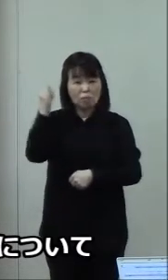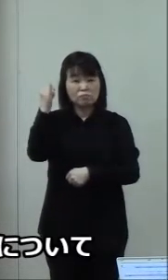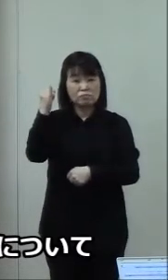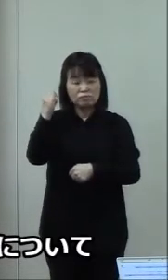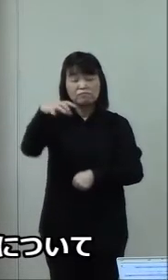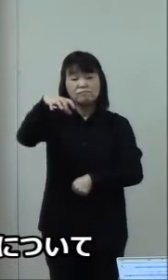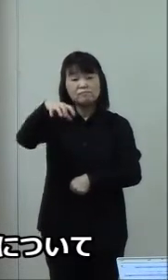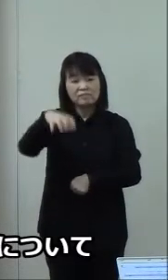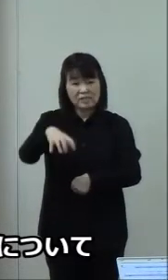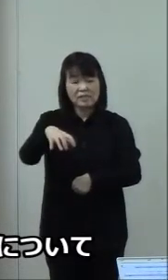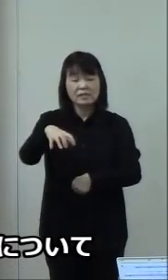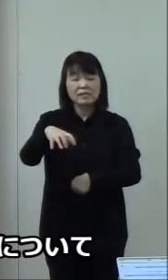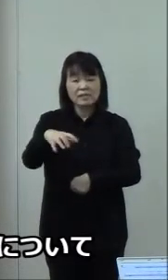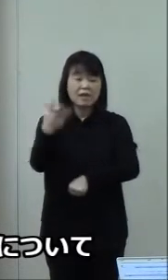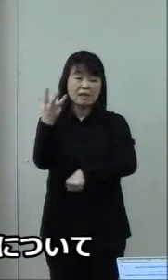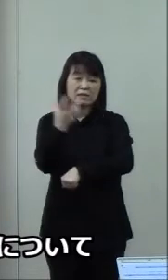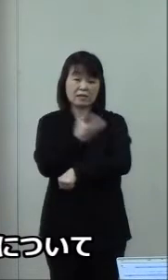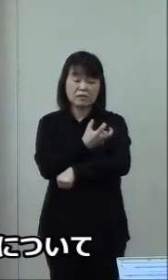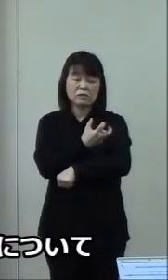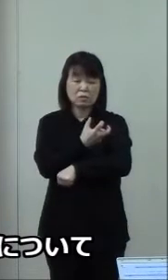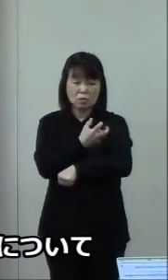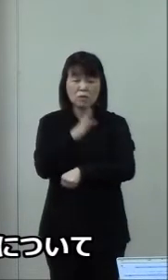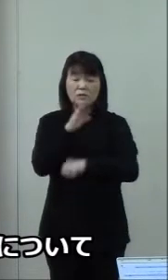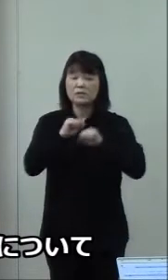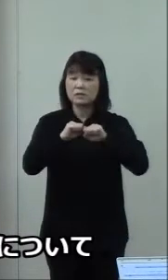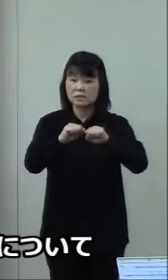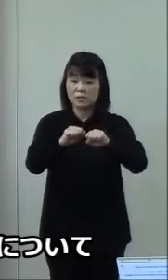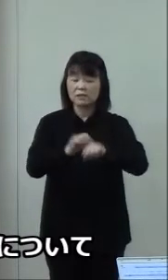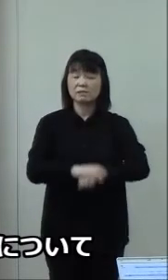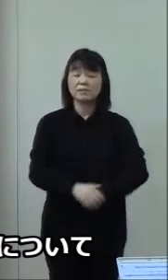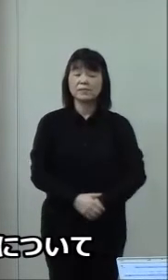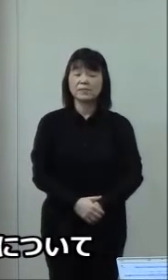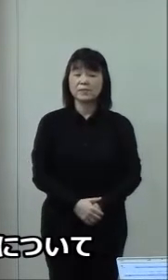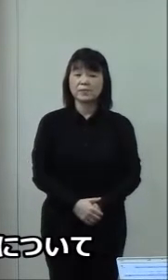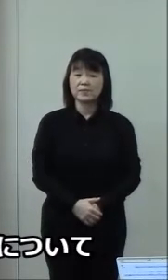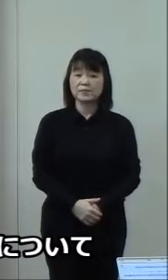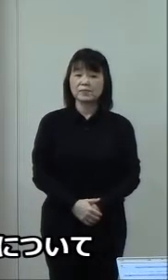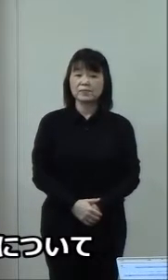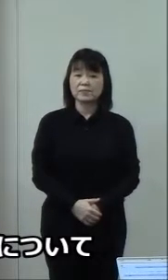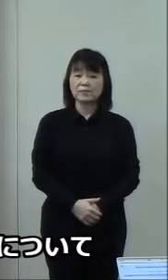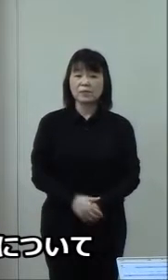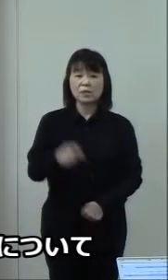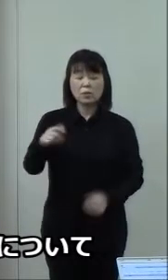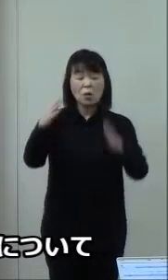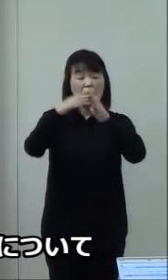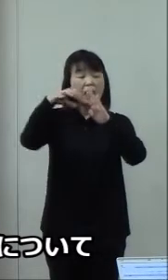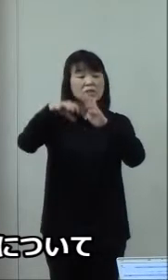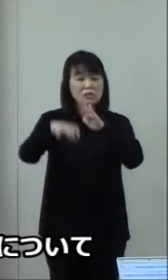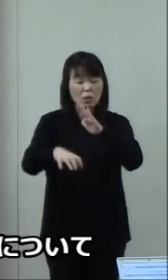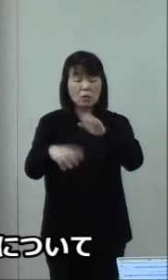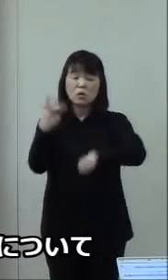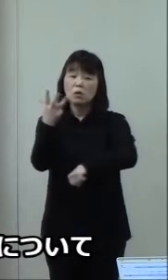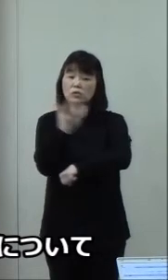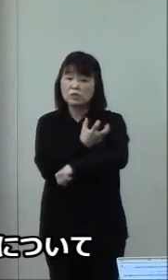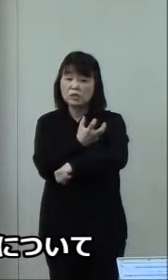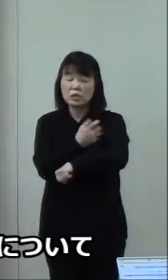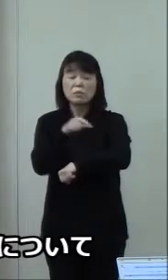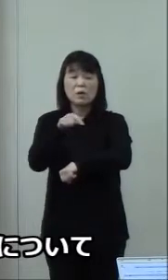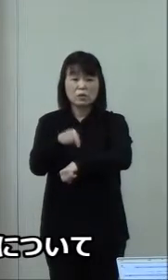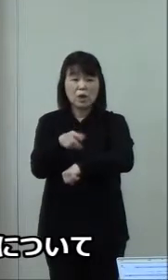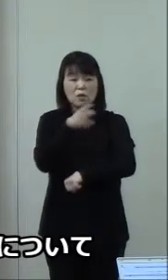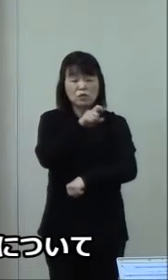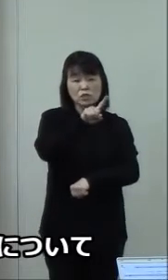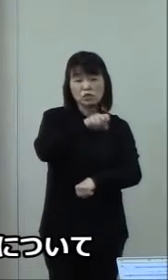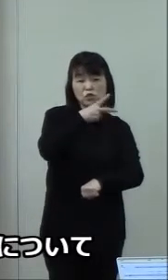実施することとしております。この会場での集団接種は12歳